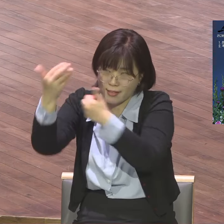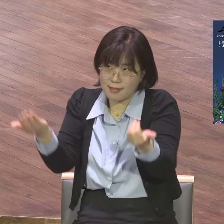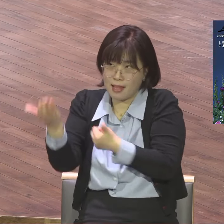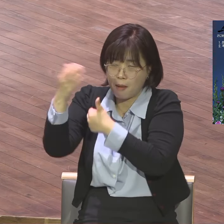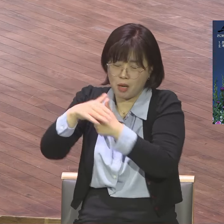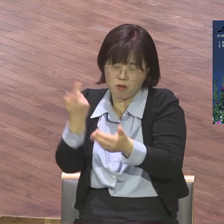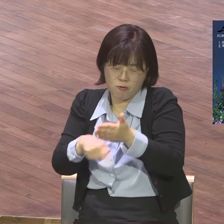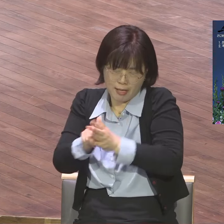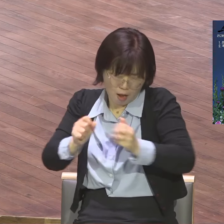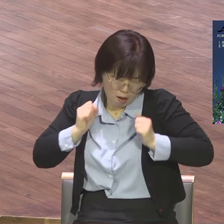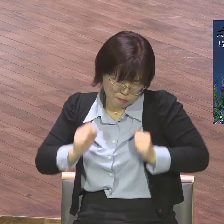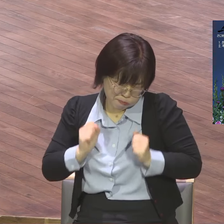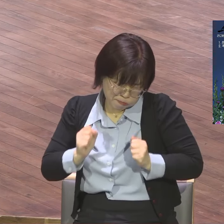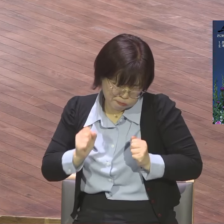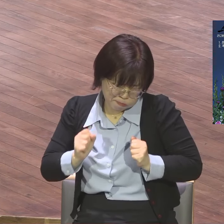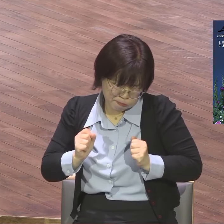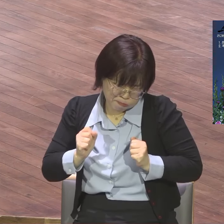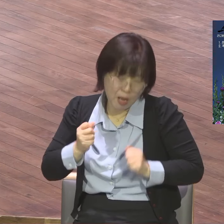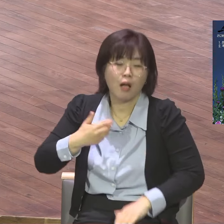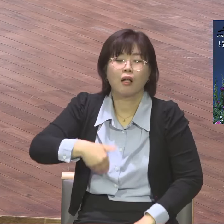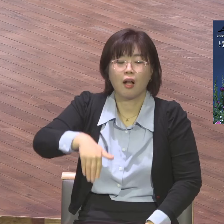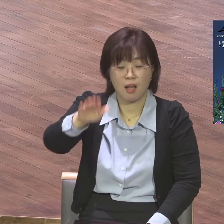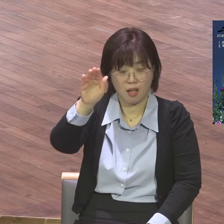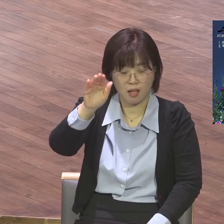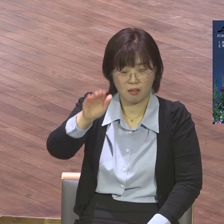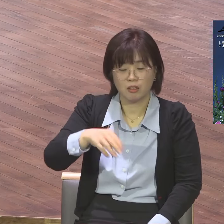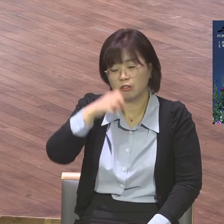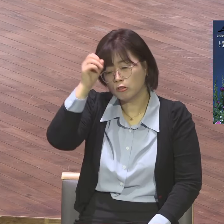달려가노라. 걸어간다 안 했어요?